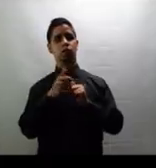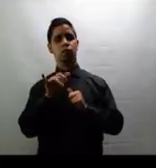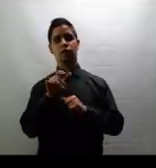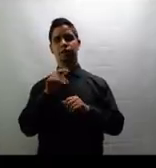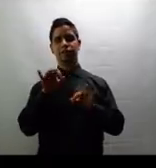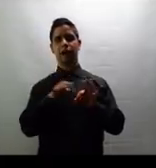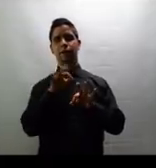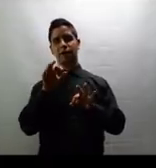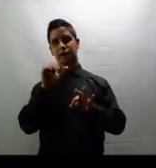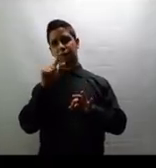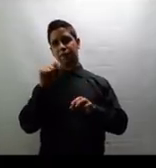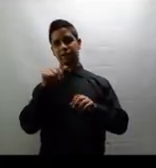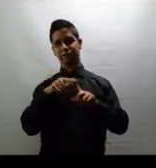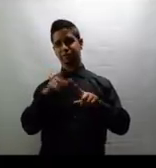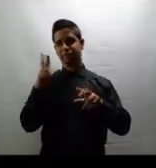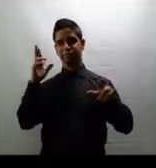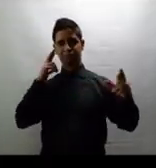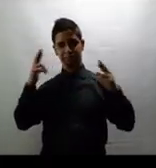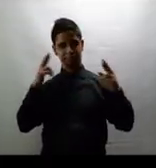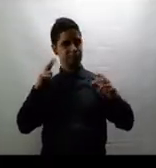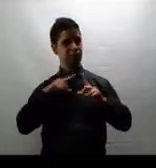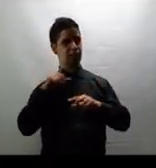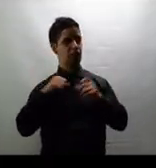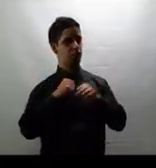en la vida